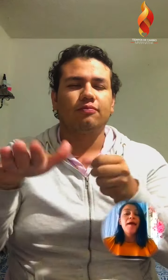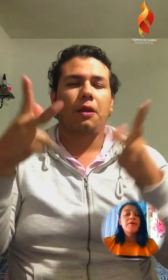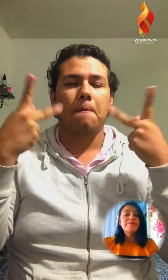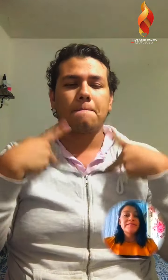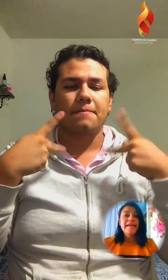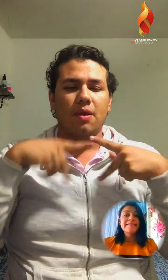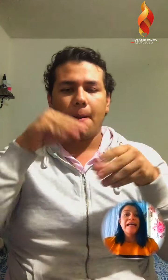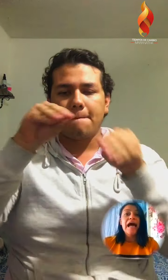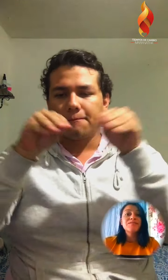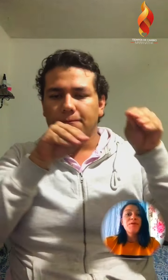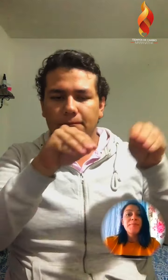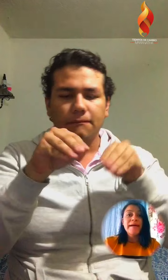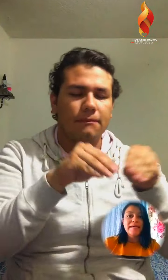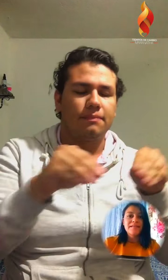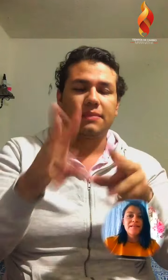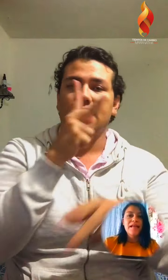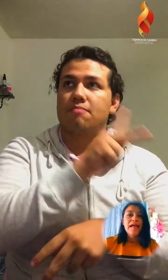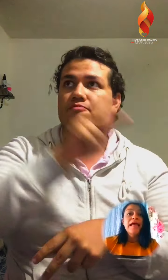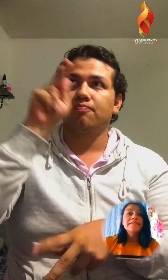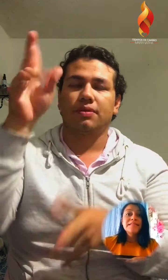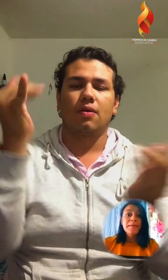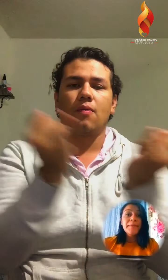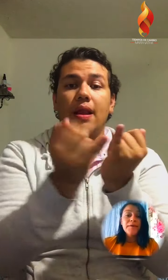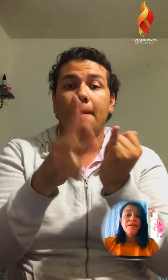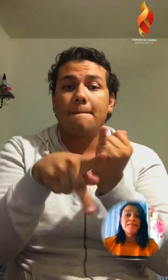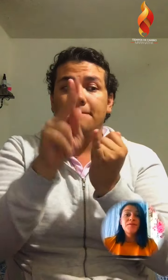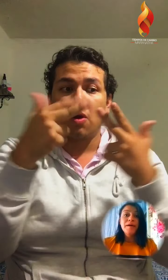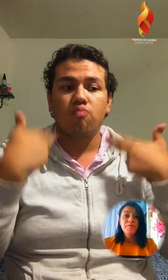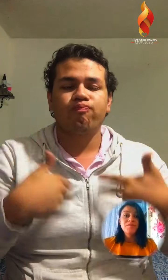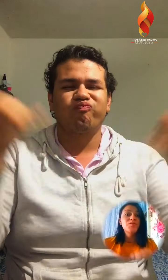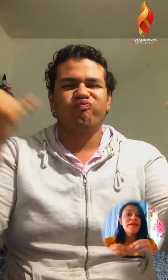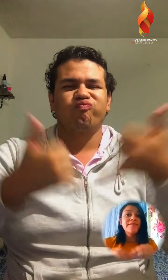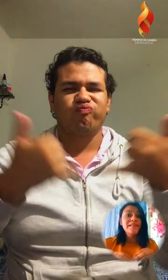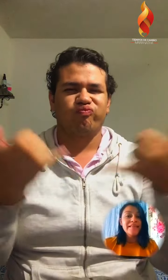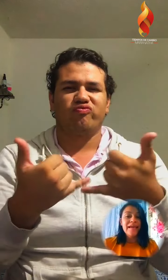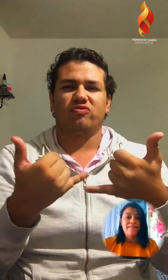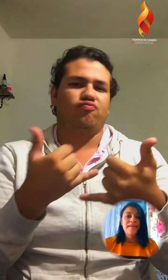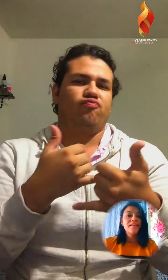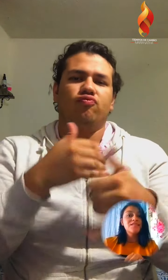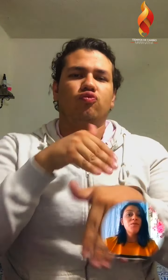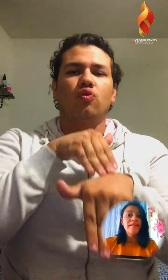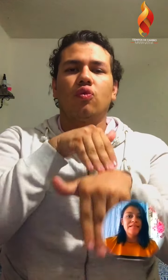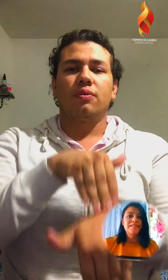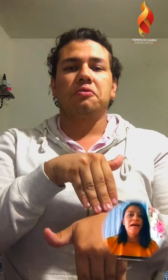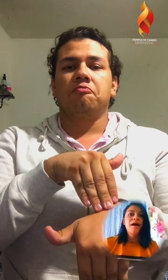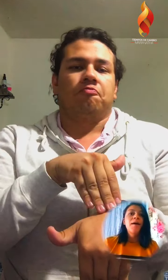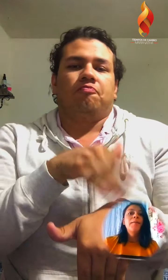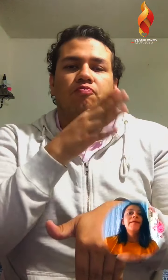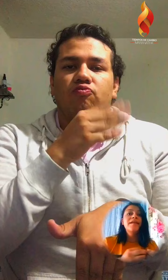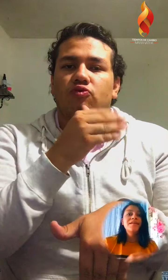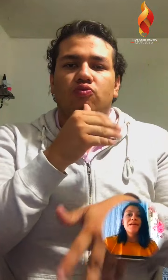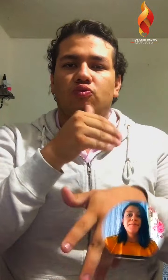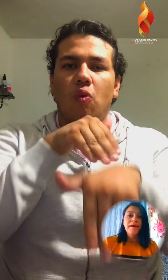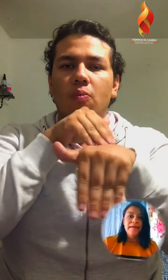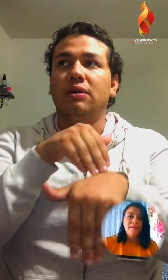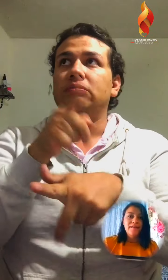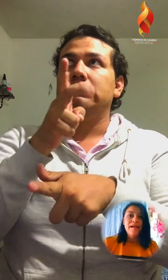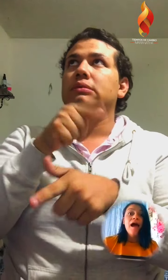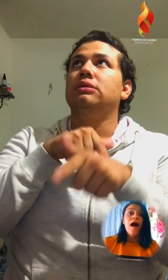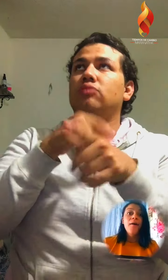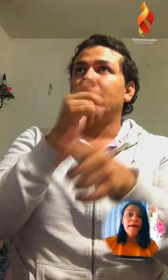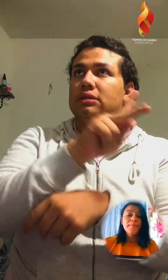poblara con seres a su imagen. Sin embargo, el ser humano en su rebeldía y desobediencia pierde esa